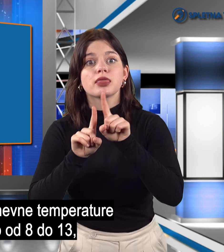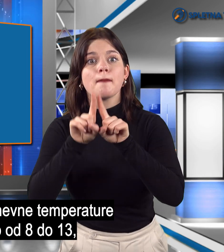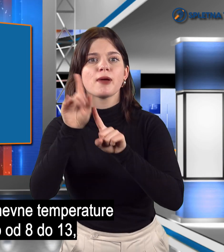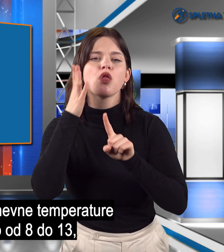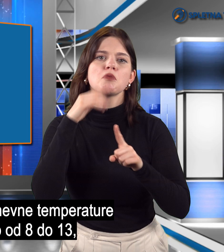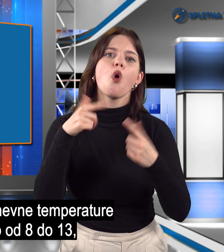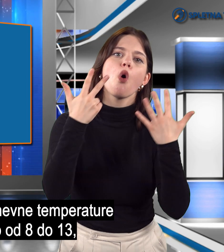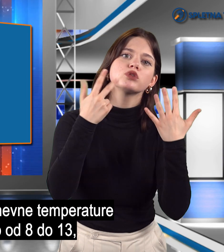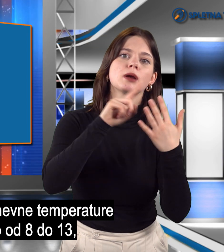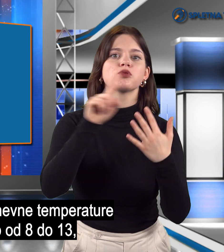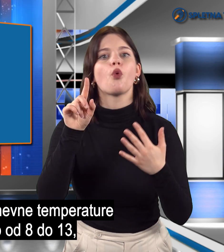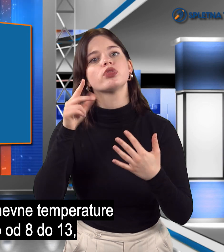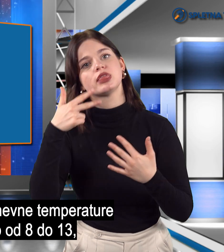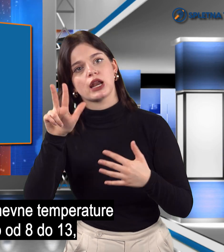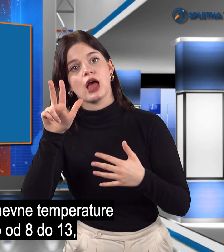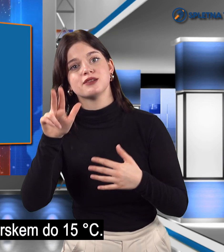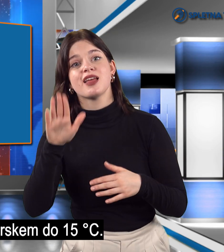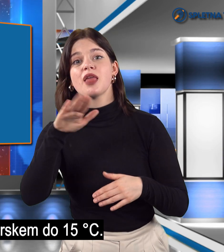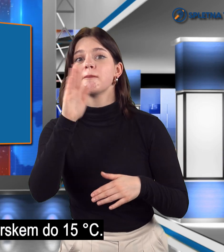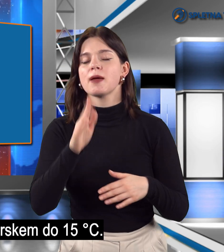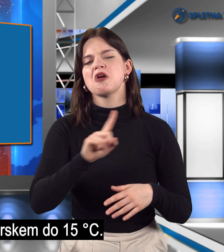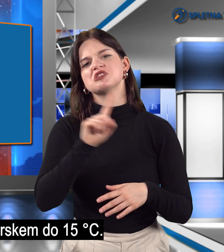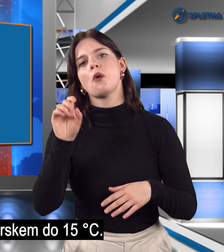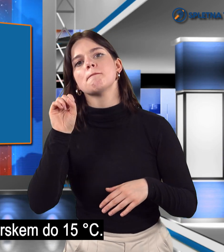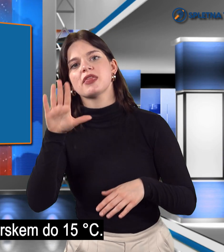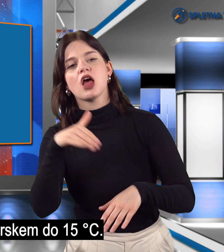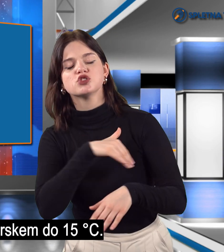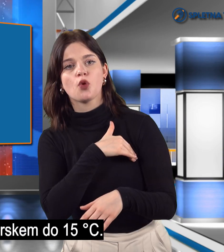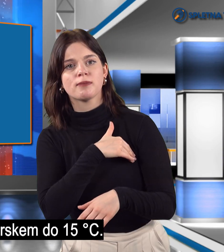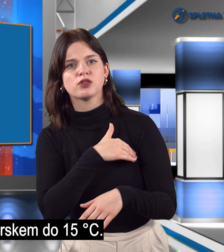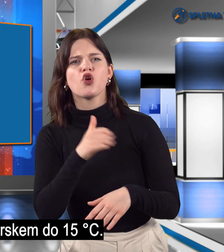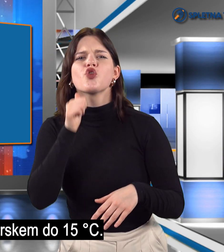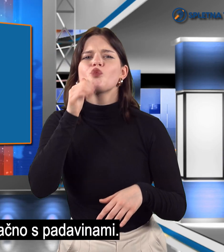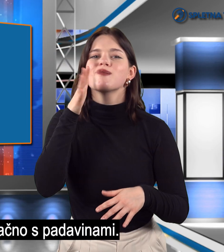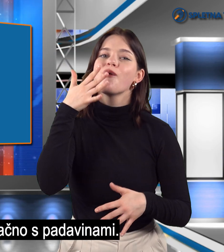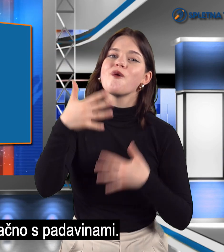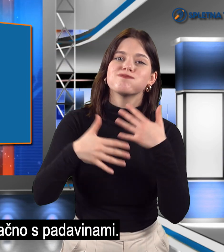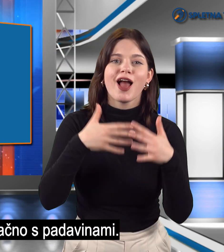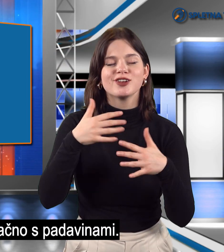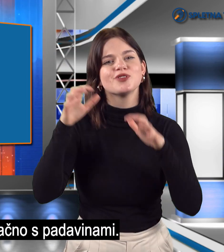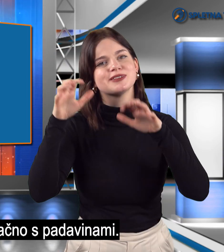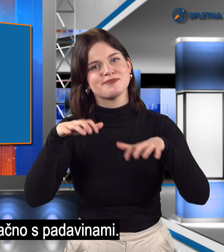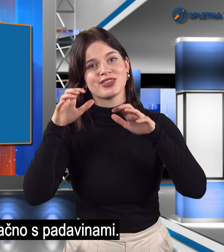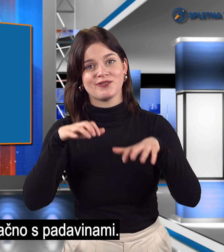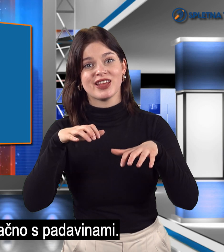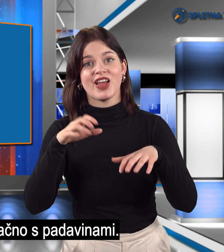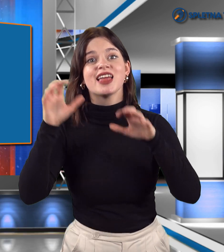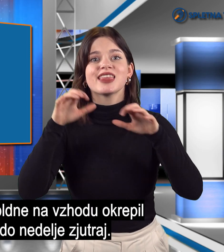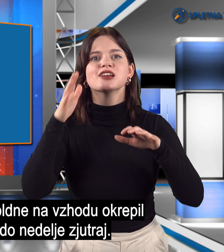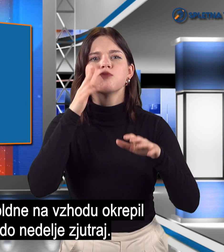13, na Primorskem do 15 stopinj Celzija. Jutri bo oblačno s padavinami. Dež se